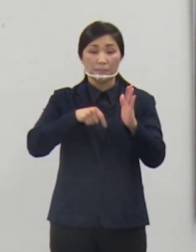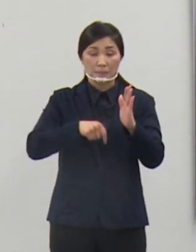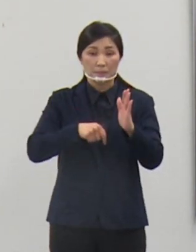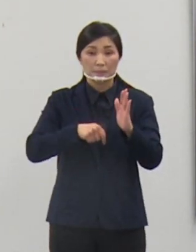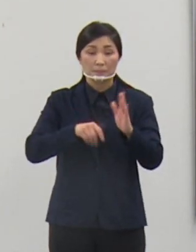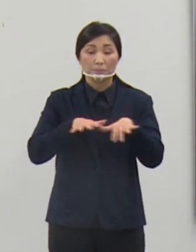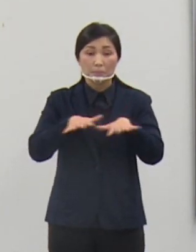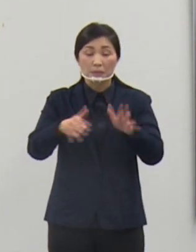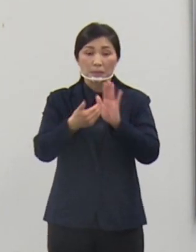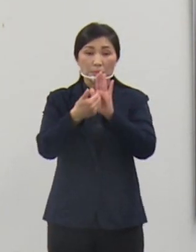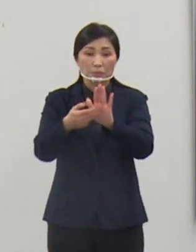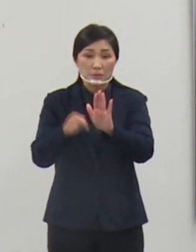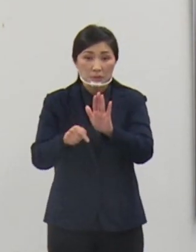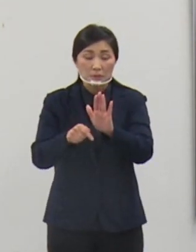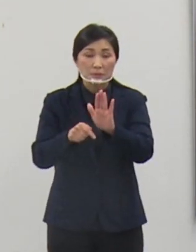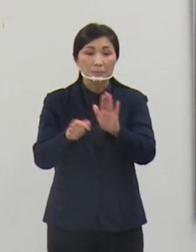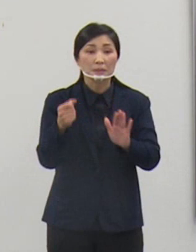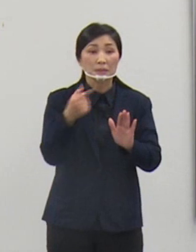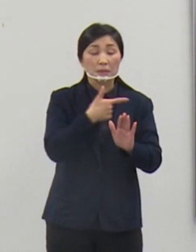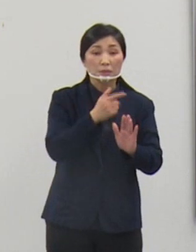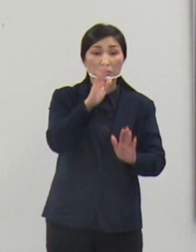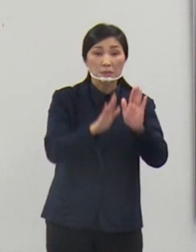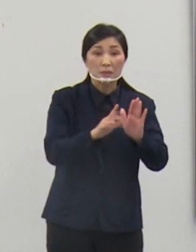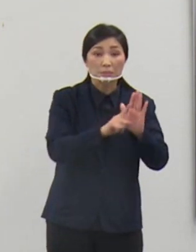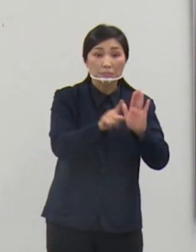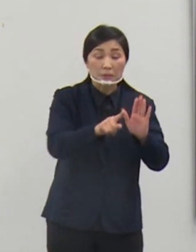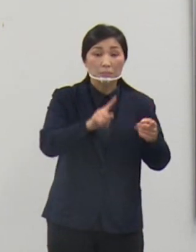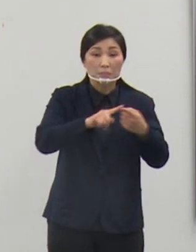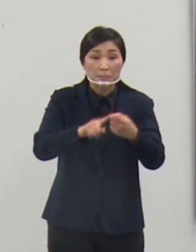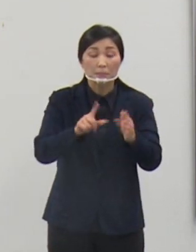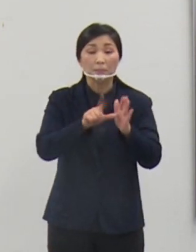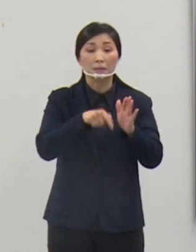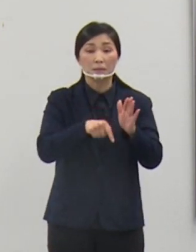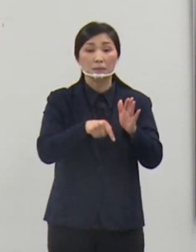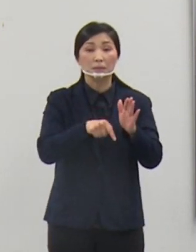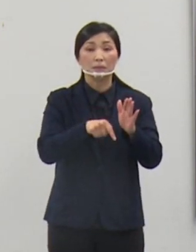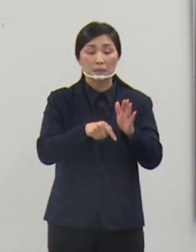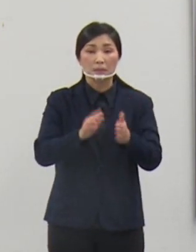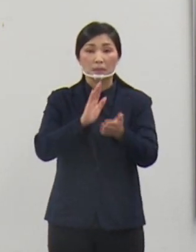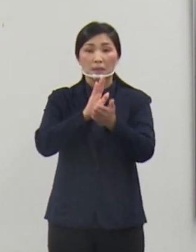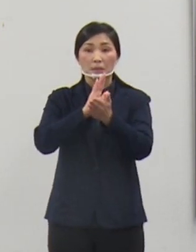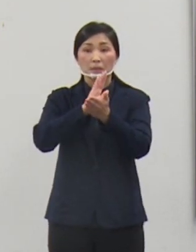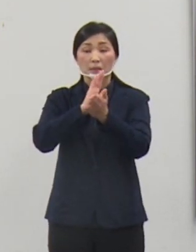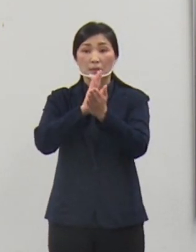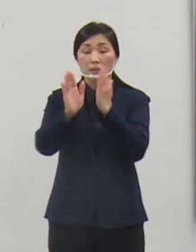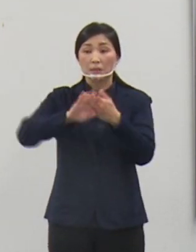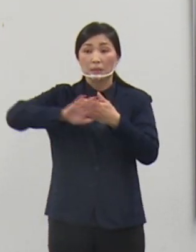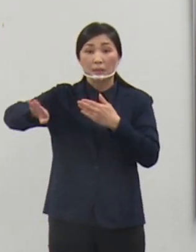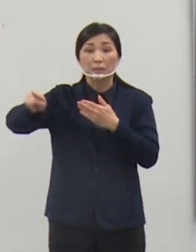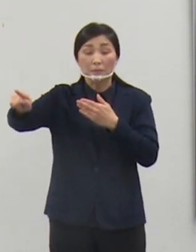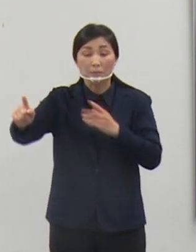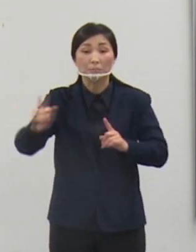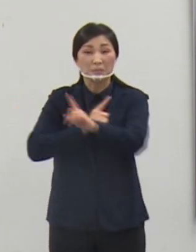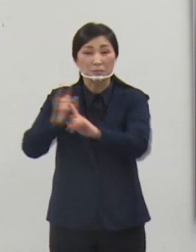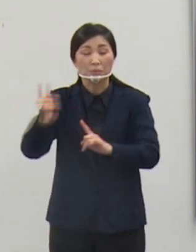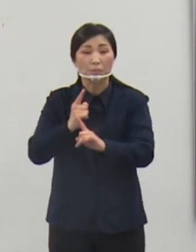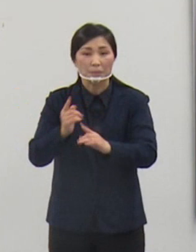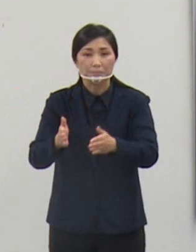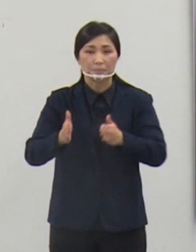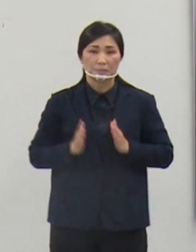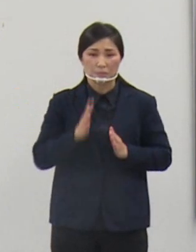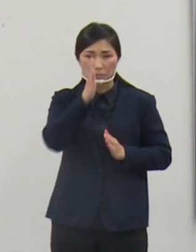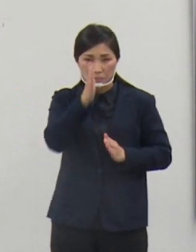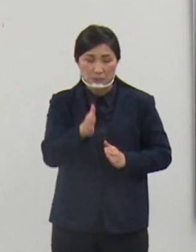等重点措置や緊急事態措置が適用される場合には、県をまたぐ移動については自粛を求めることといたし